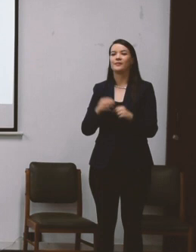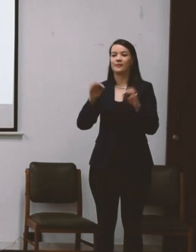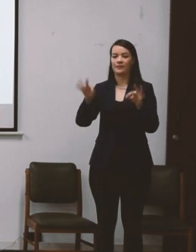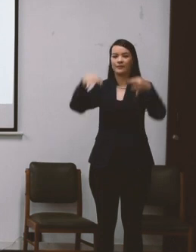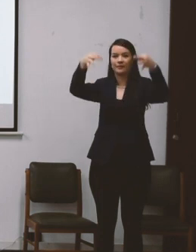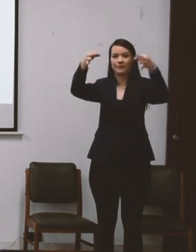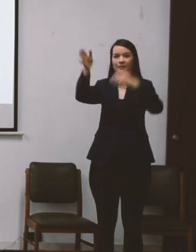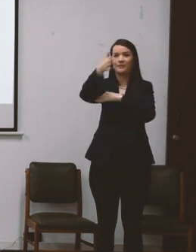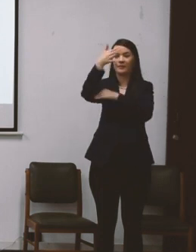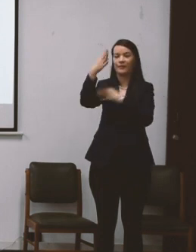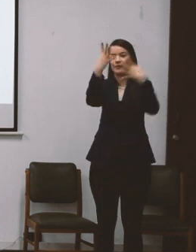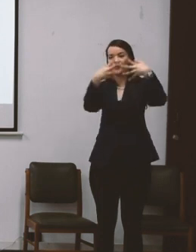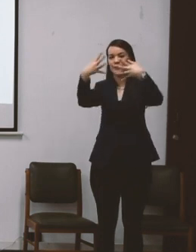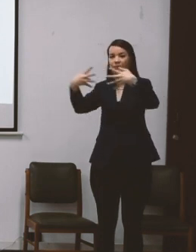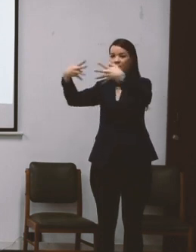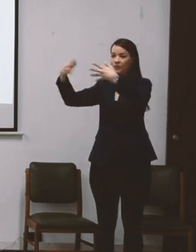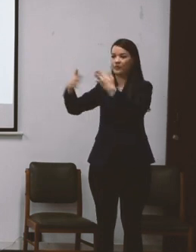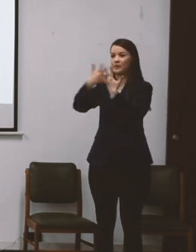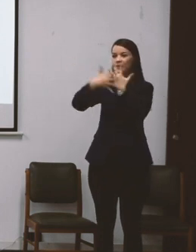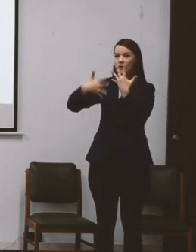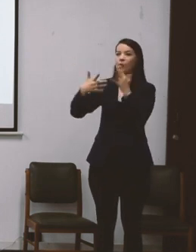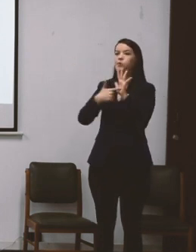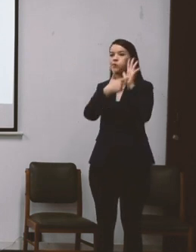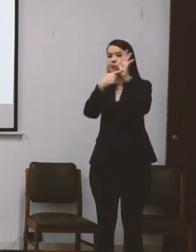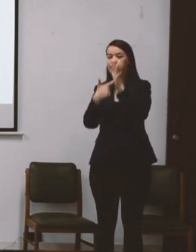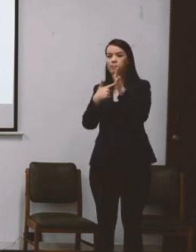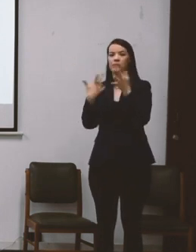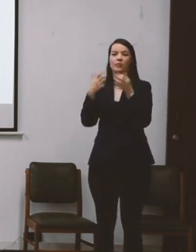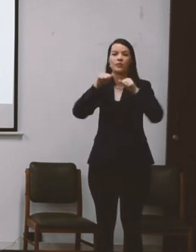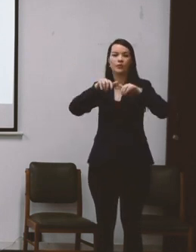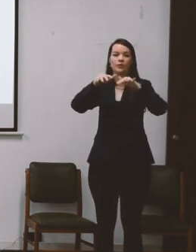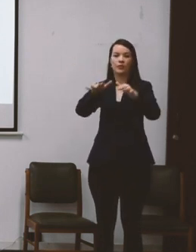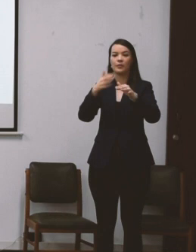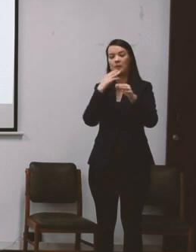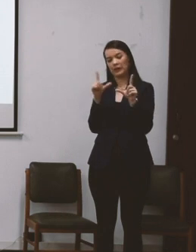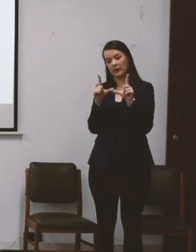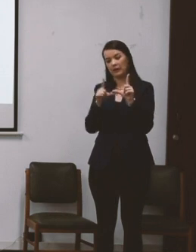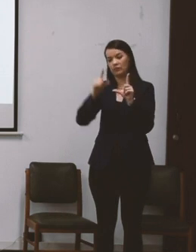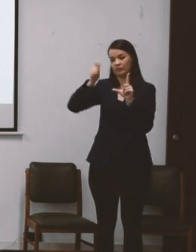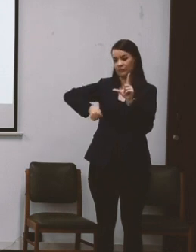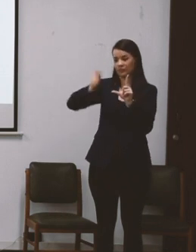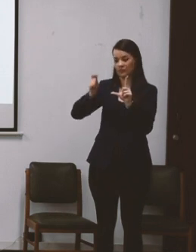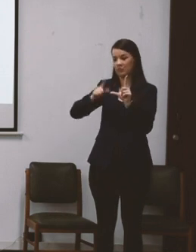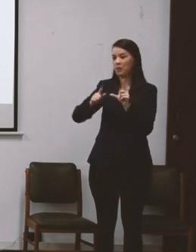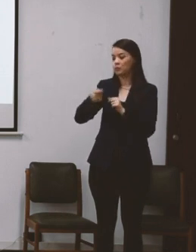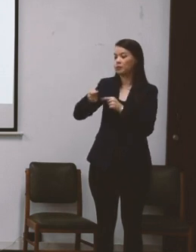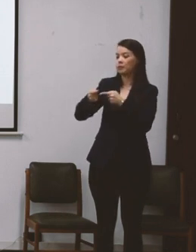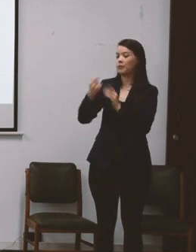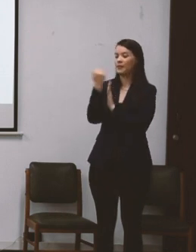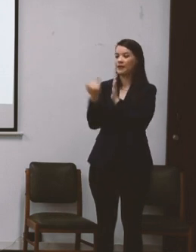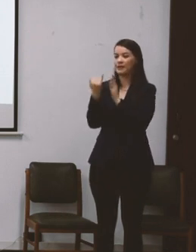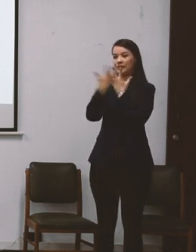bandera arcoíris y montan anuncios de personas de la diversidad sexual usando sus tarjetas de crédito. Por otro